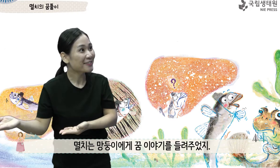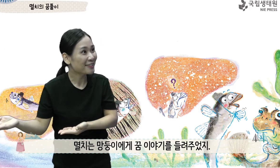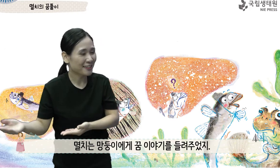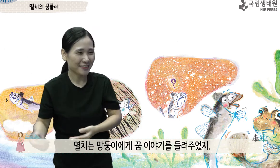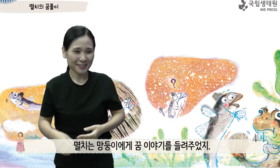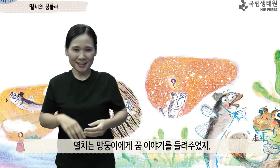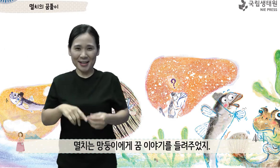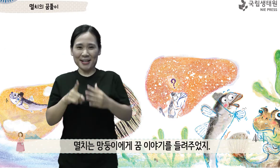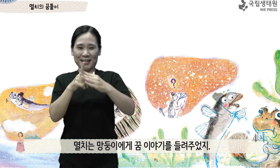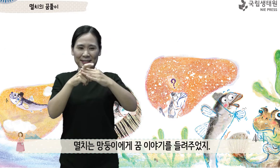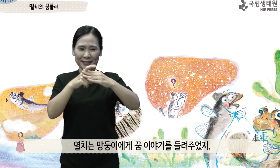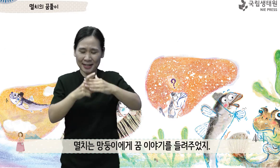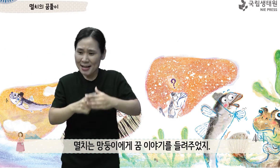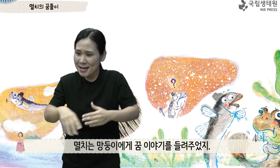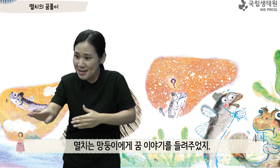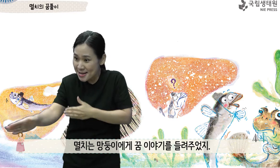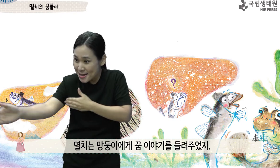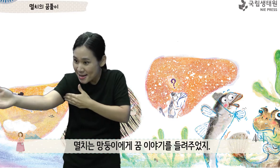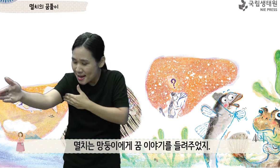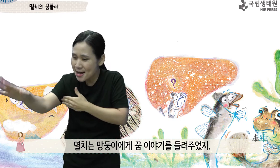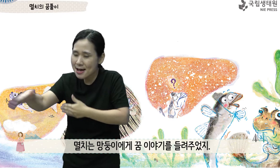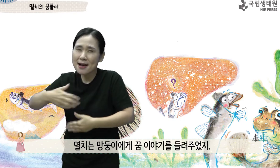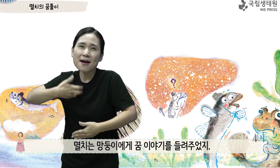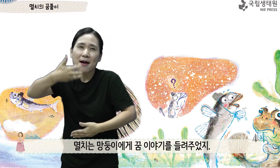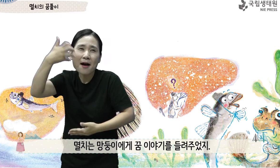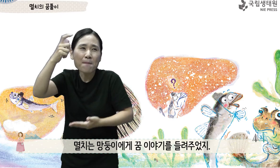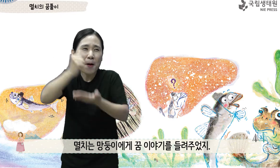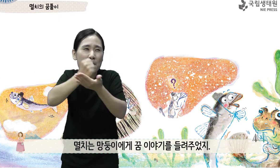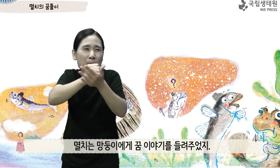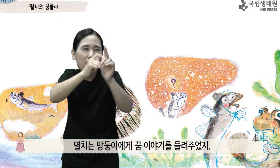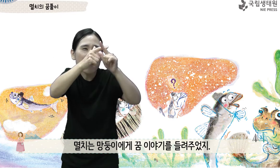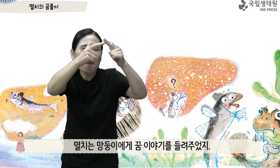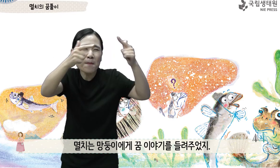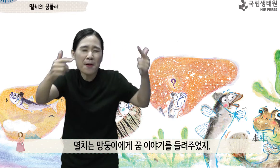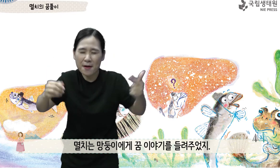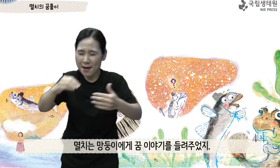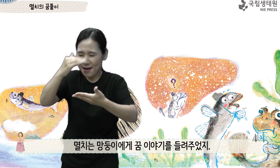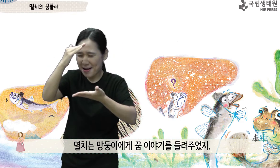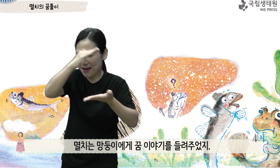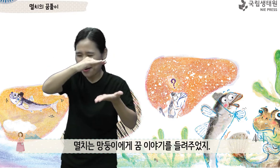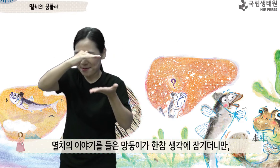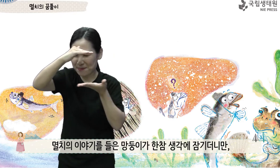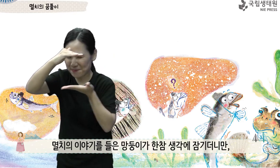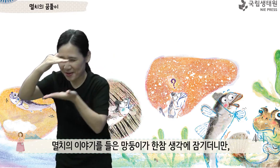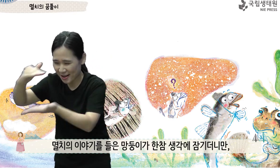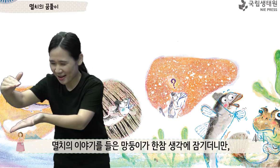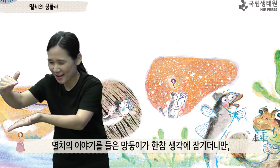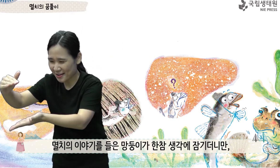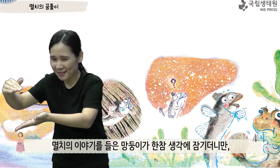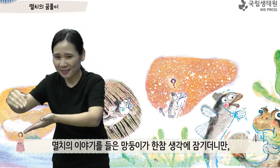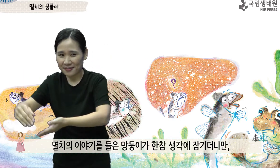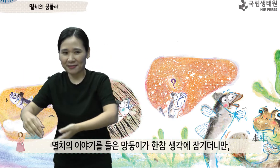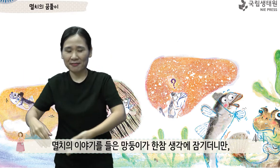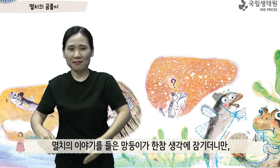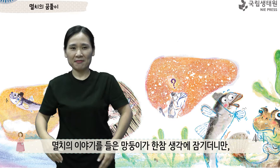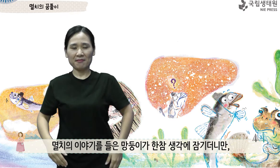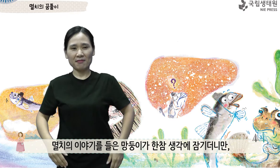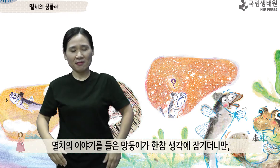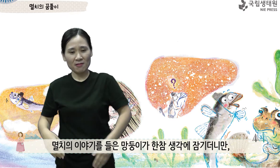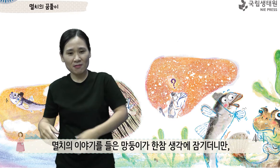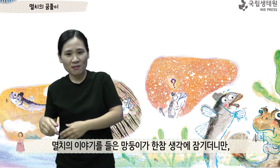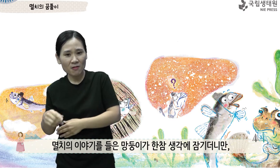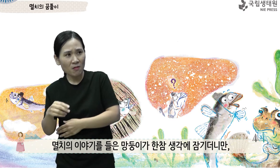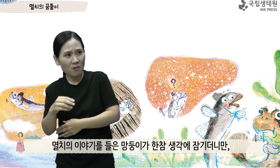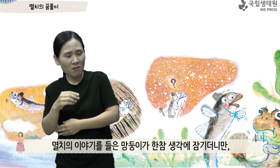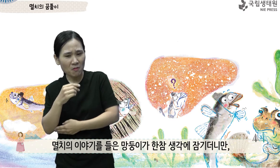멸치는 망둥이에게 꿈 이야기를 들려주었지. 멸치의 이야기를